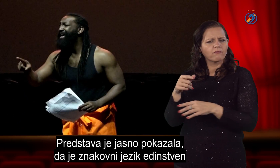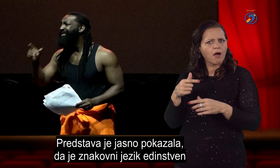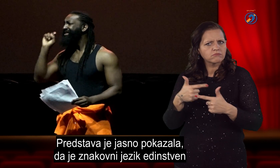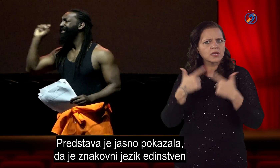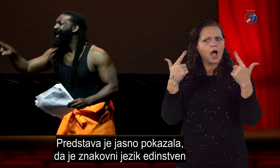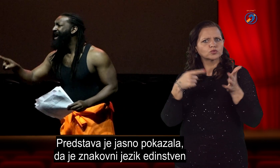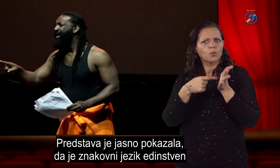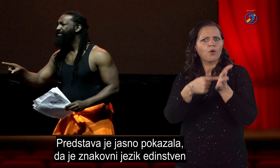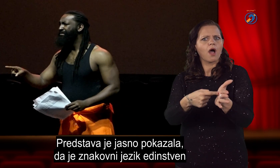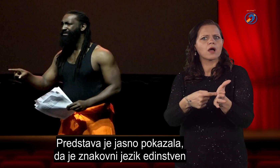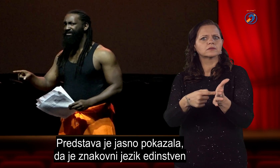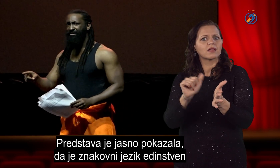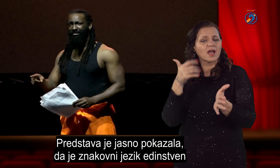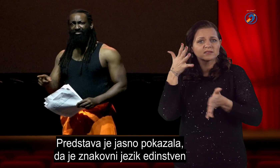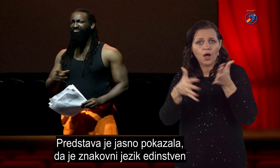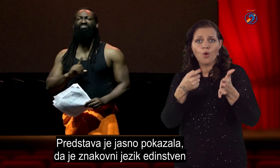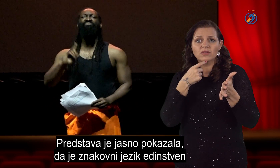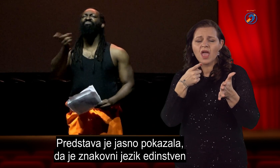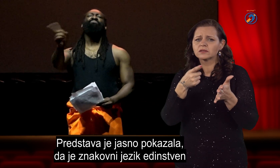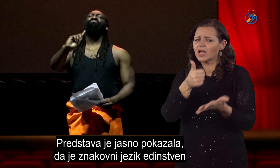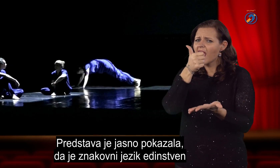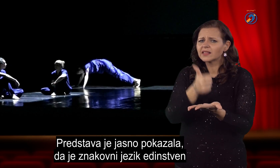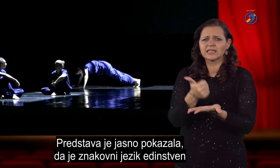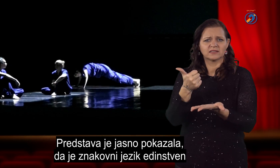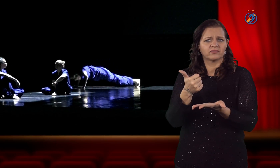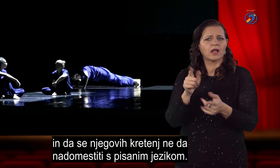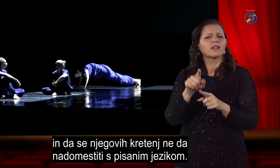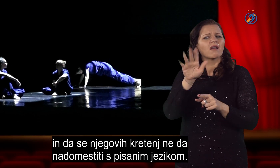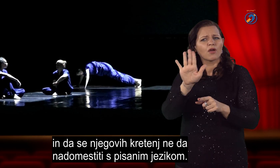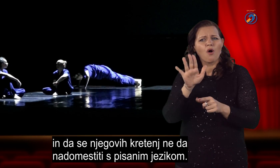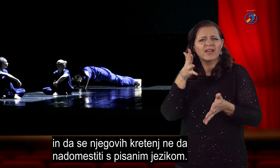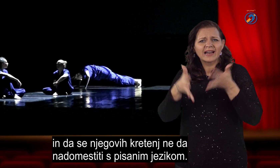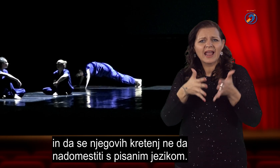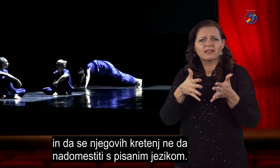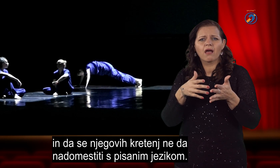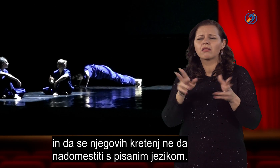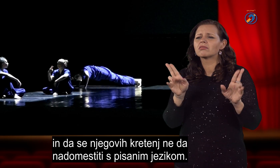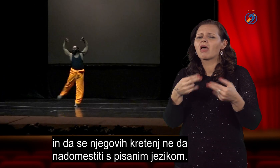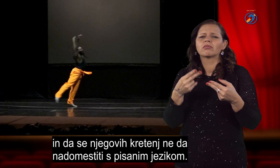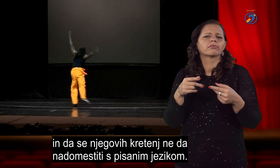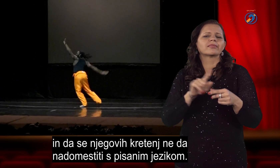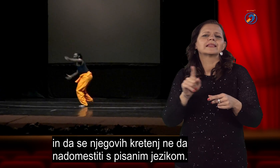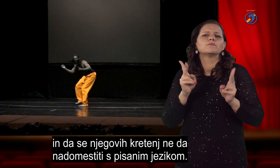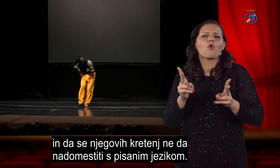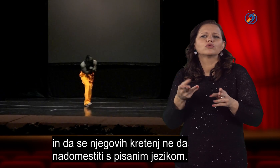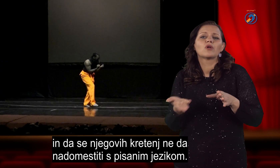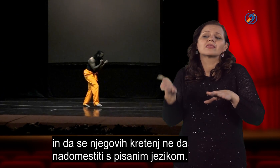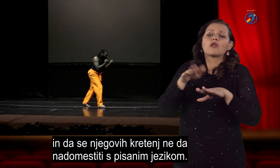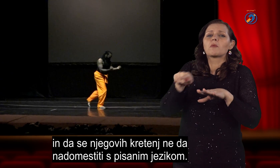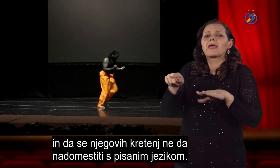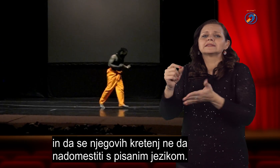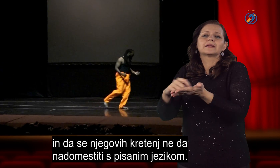Predstava je jasno pokazala, da je znakovni jezik edinstven in da se njegovih kreten ne da nadomestiti s pisnim